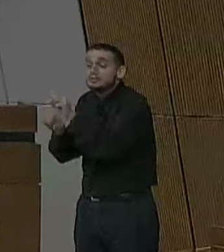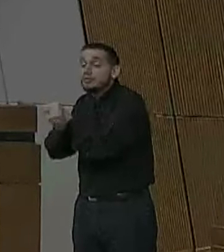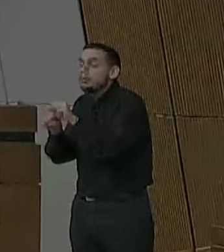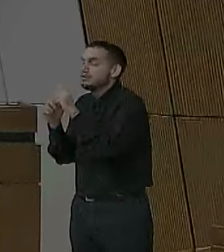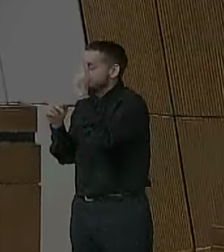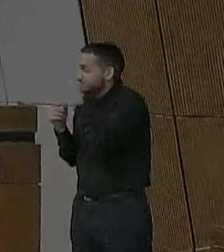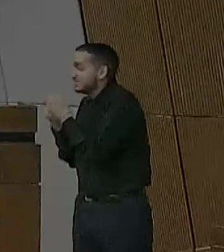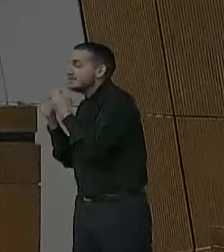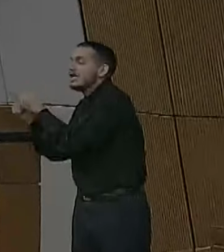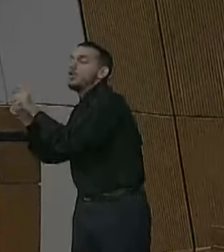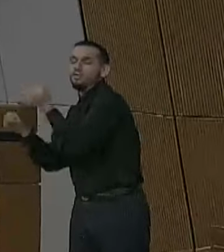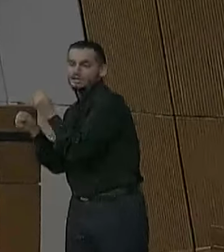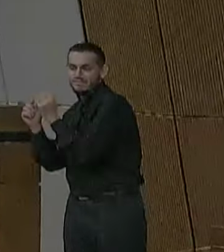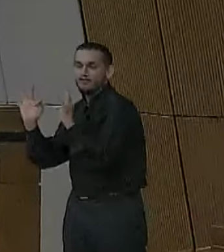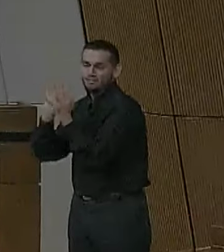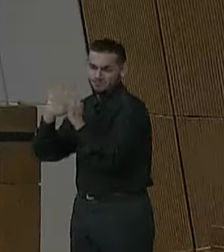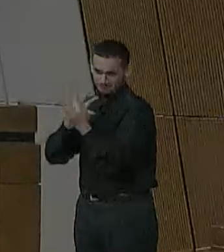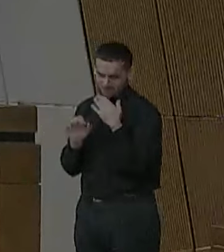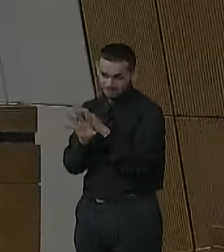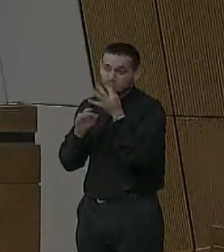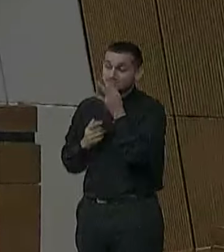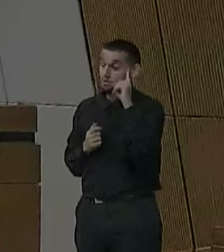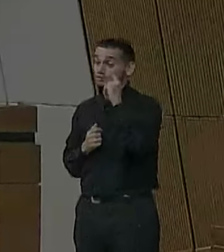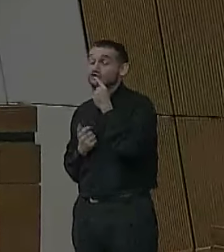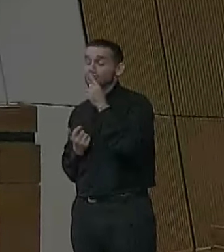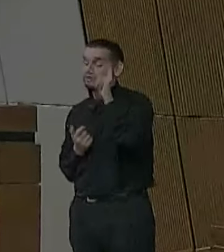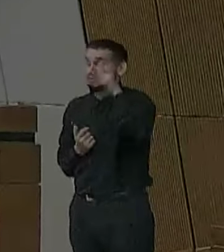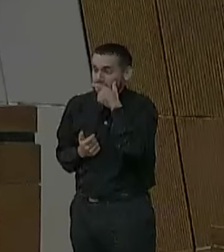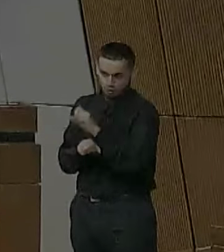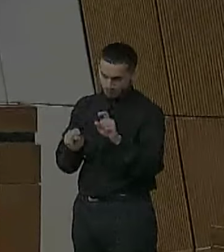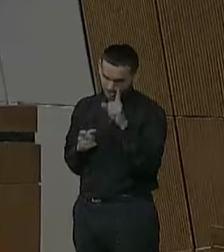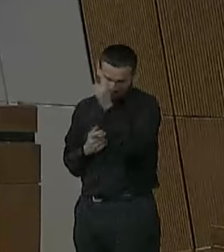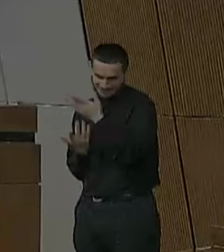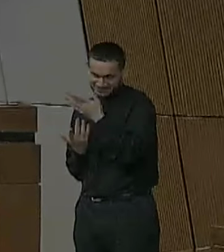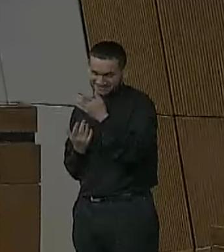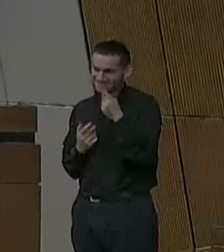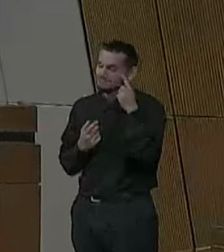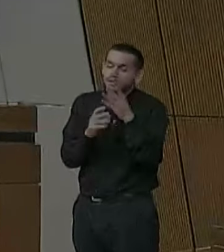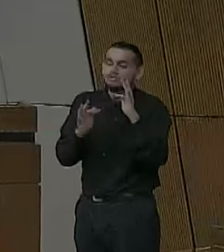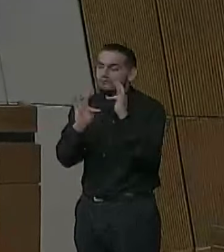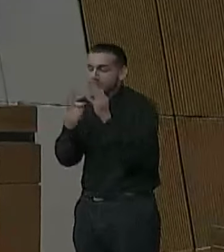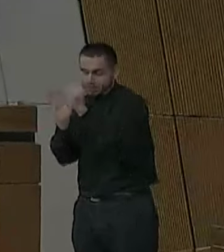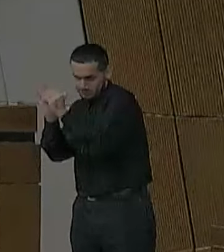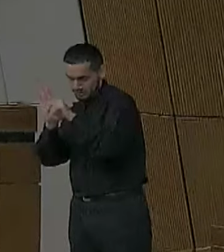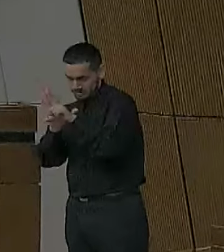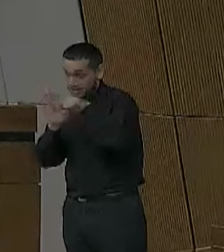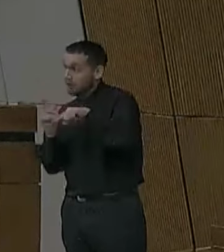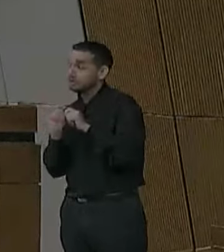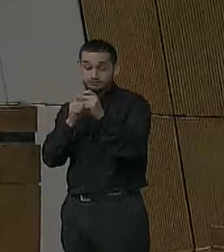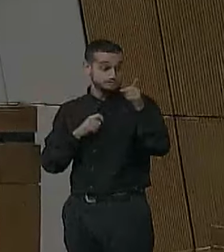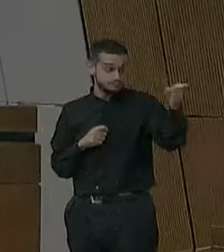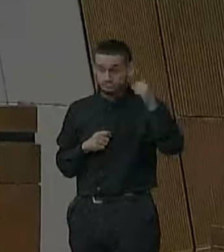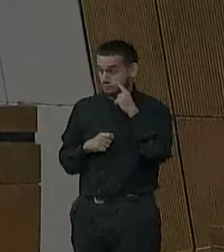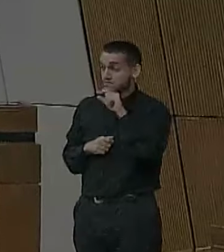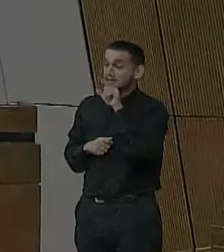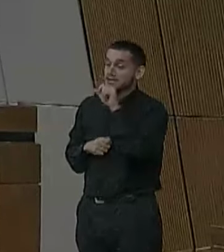elementos propios e importantísimos, por supuesto, en toda relación laboral. Ahora le quiero ceder la palabra a Horacio para que nos